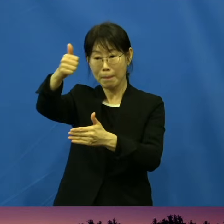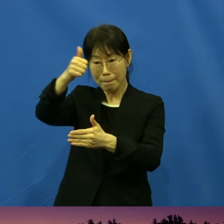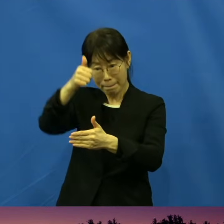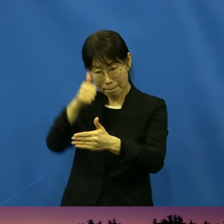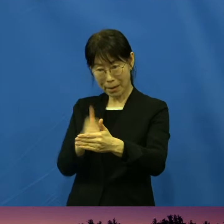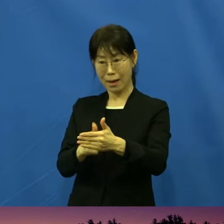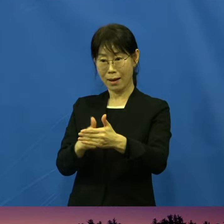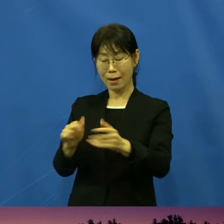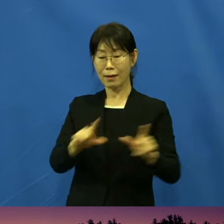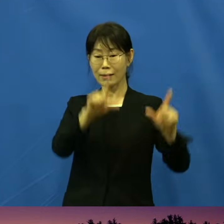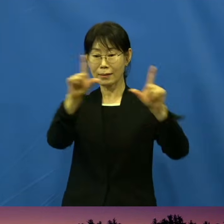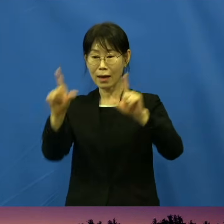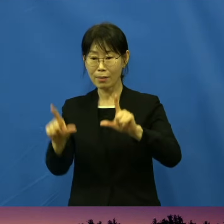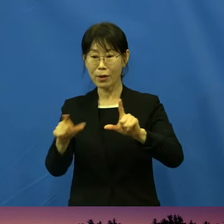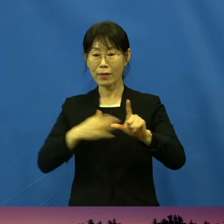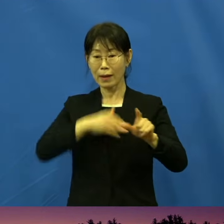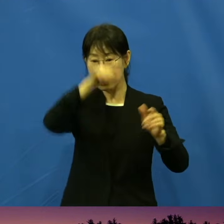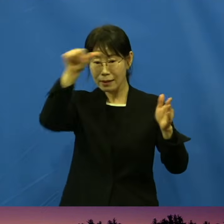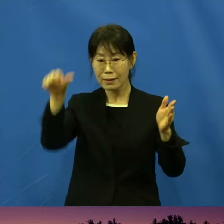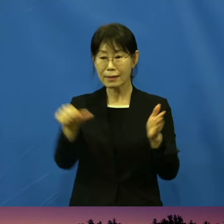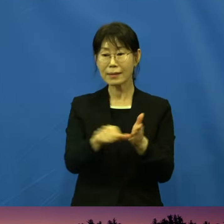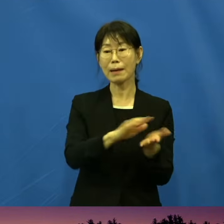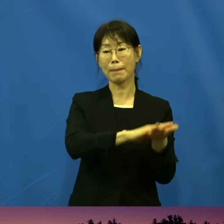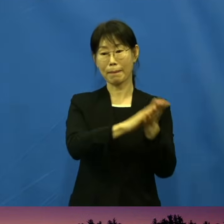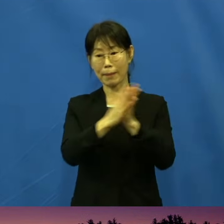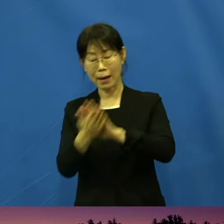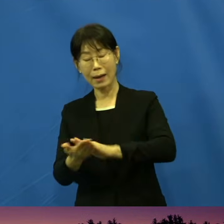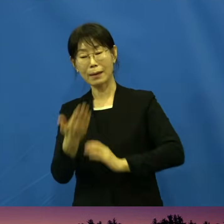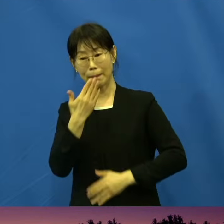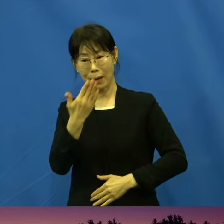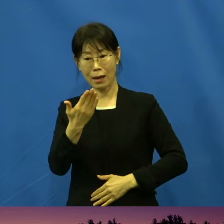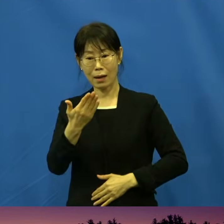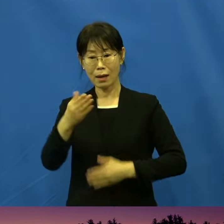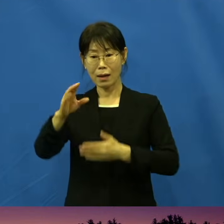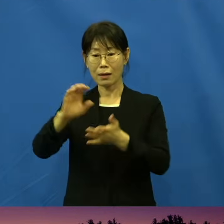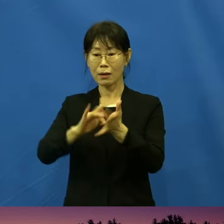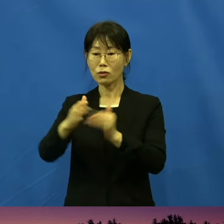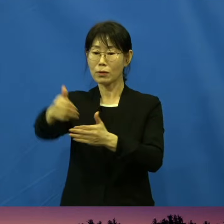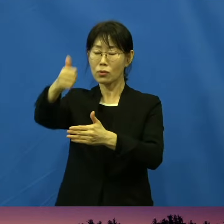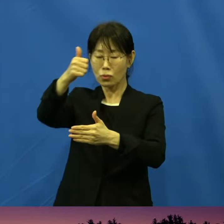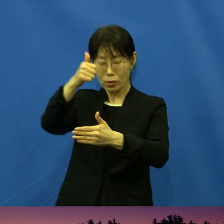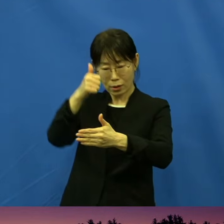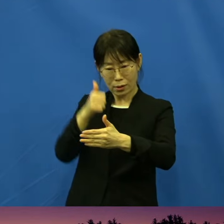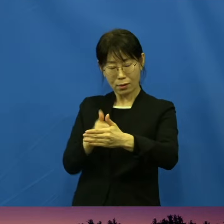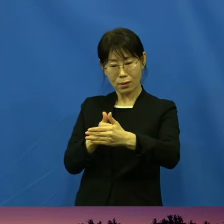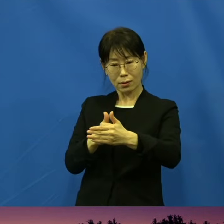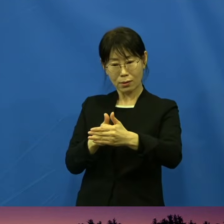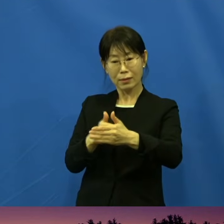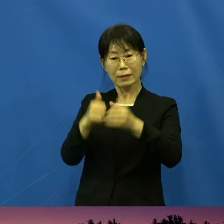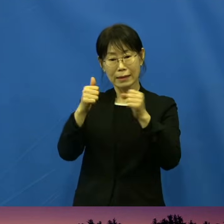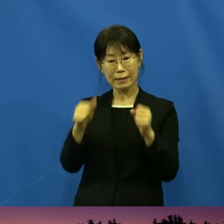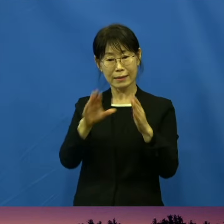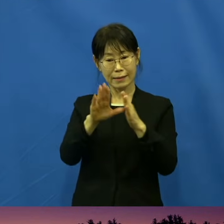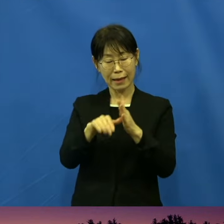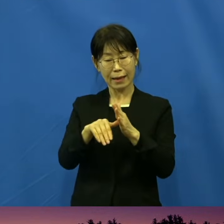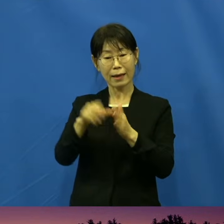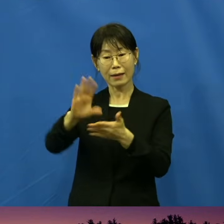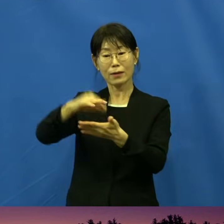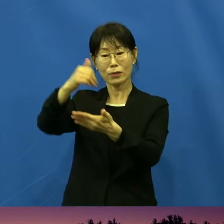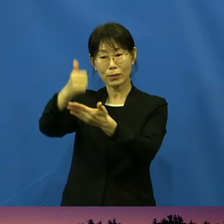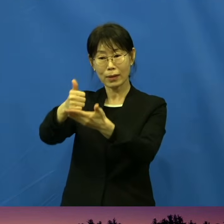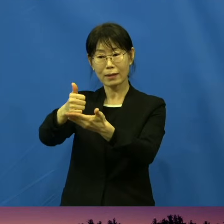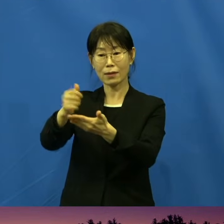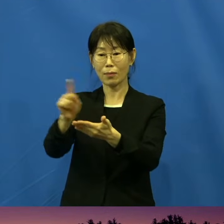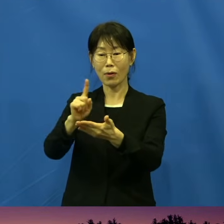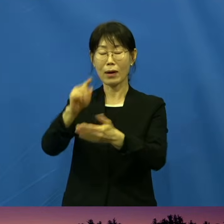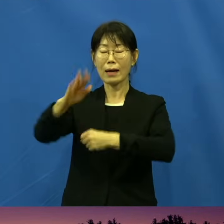안에 사신다는 거. 그리스도가 내 안에서 가만히 계시는 분이 아니고 내 안에 계신 그리스도께서